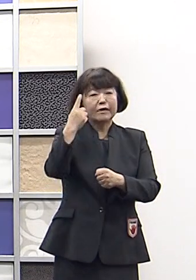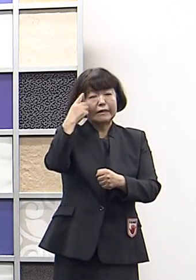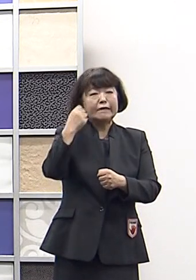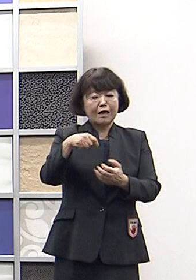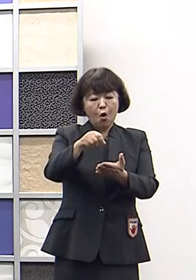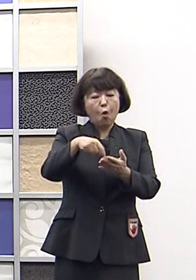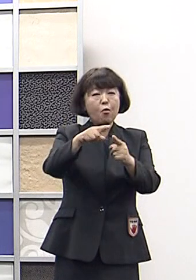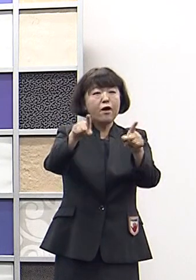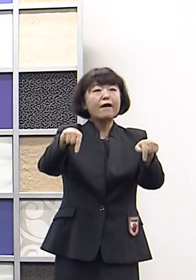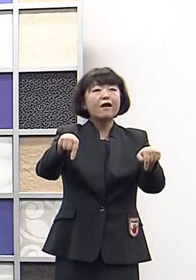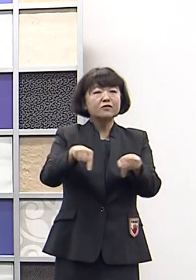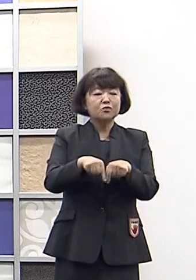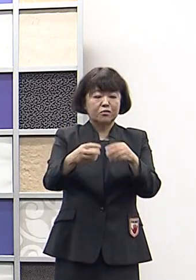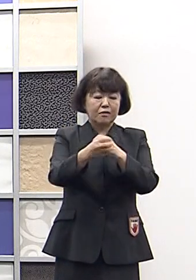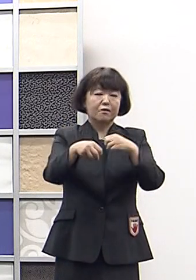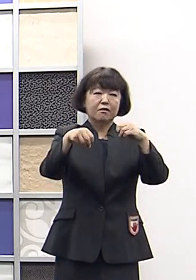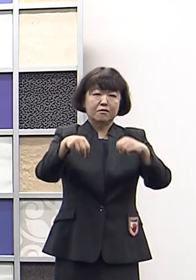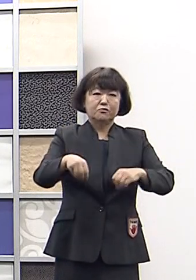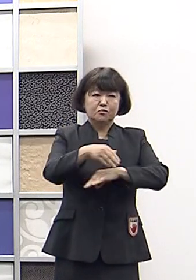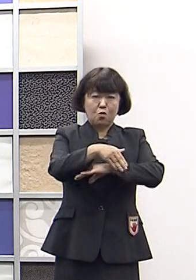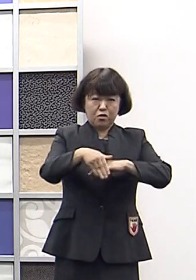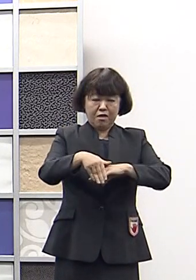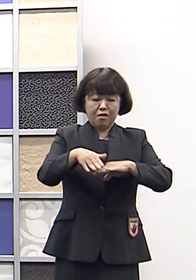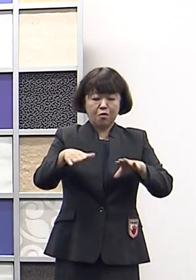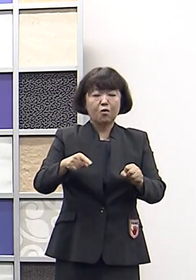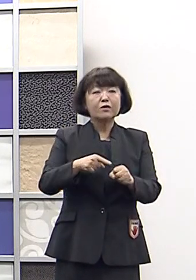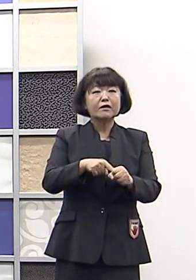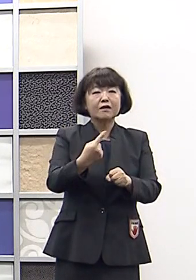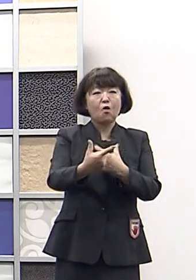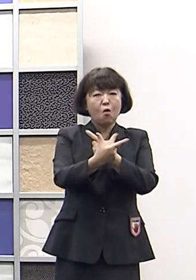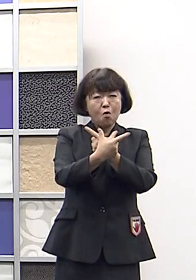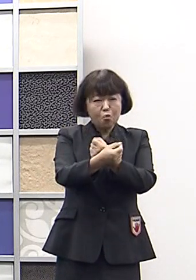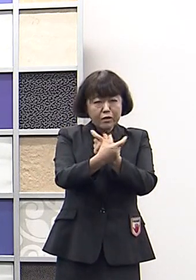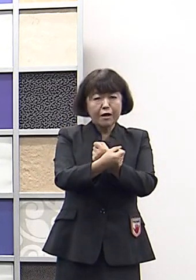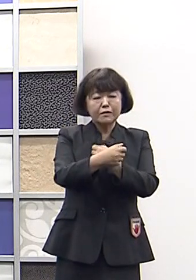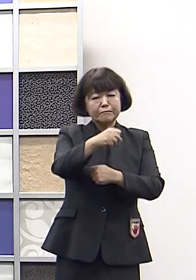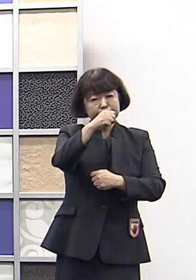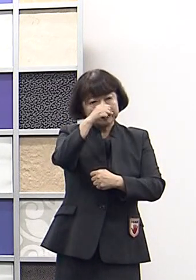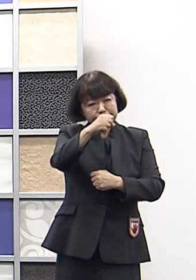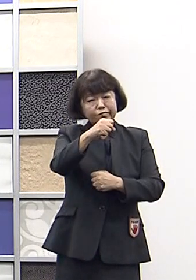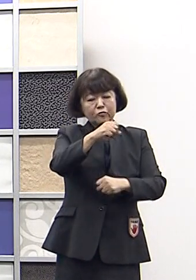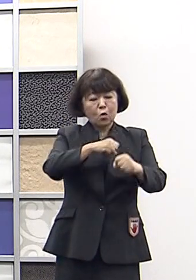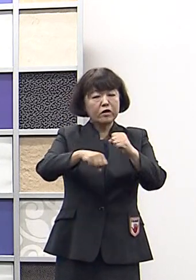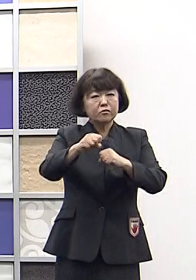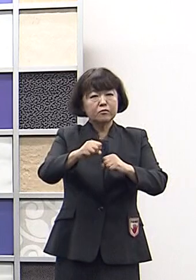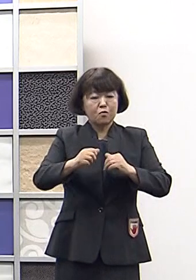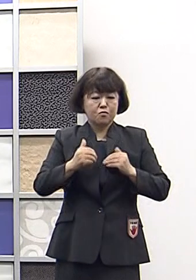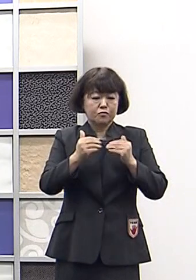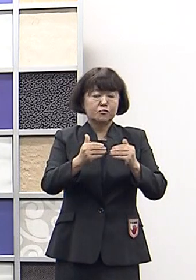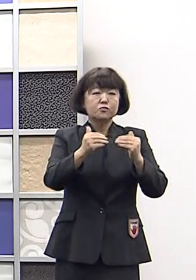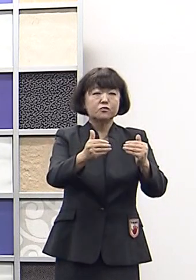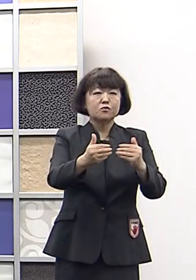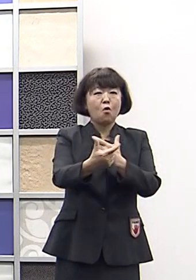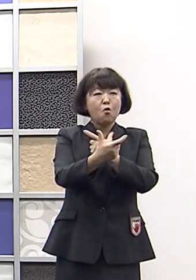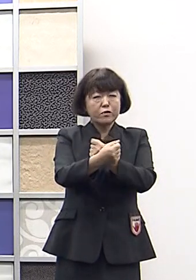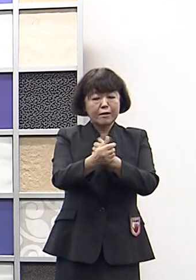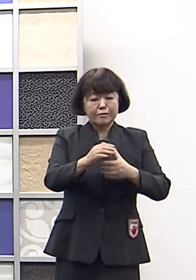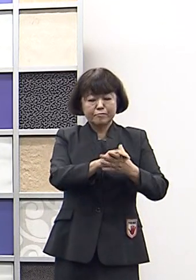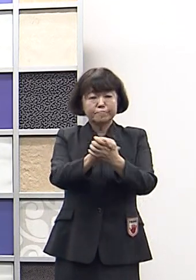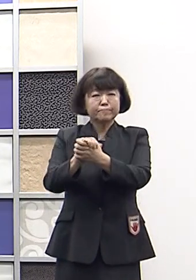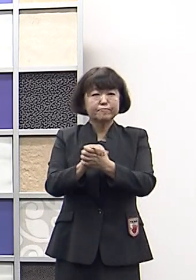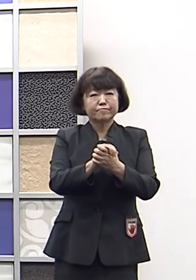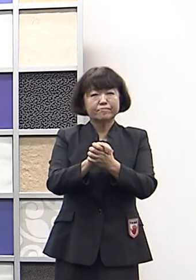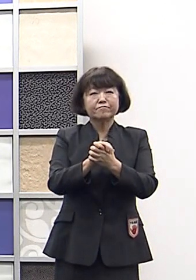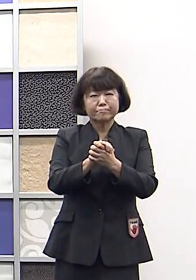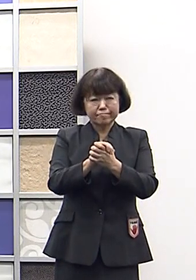結することとなりました。これを契機にです、相互に利益のある取り組みを一層推進させて、両研修の結びつきが